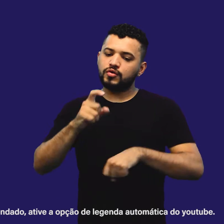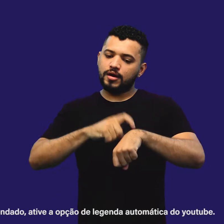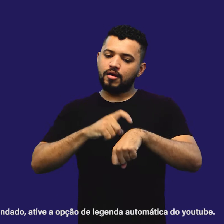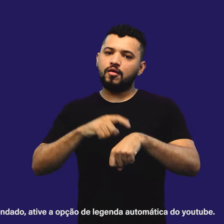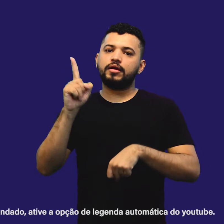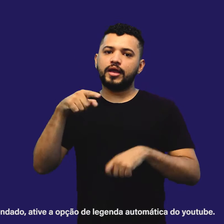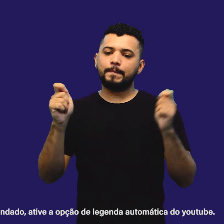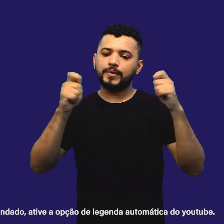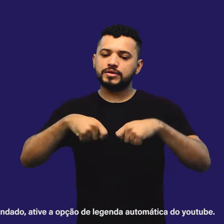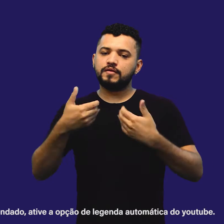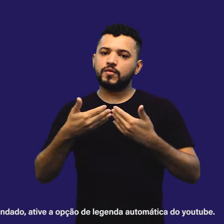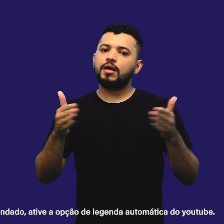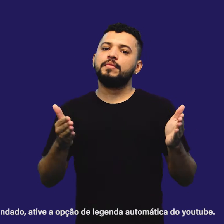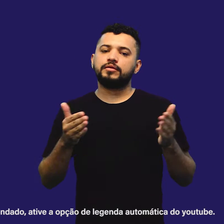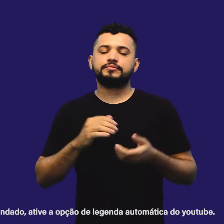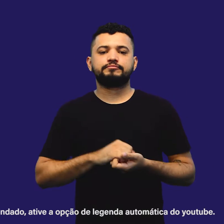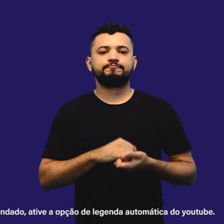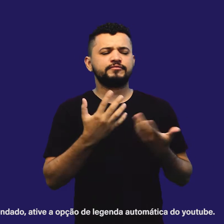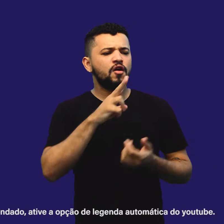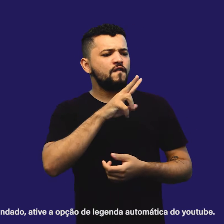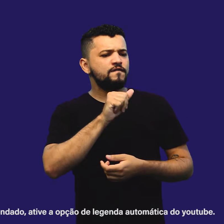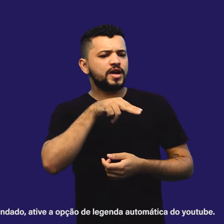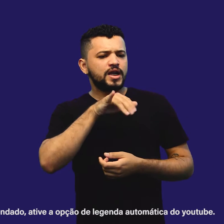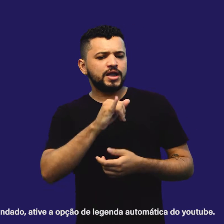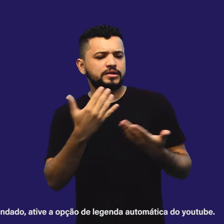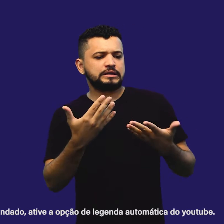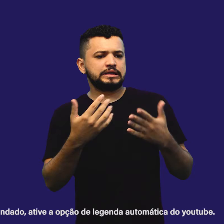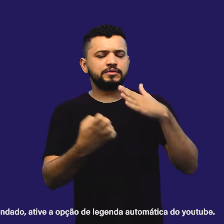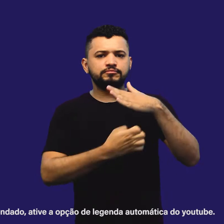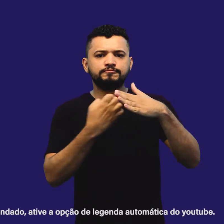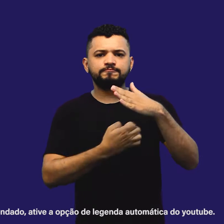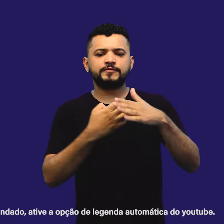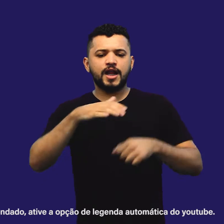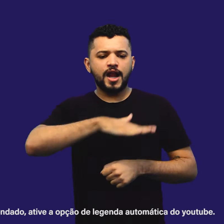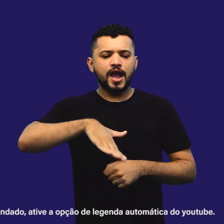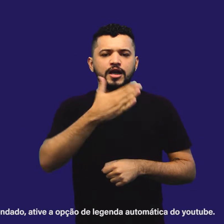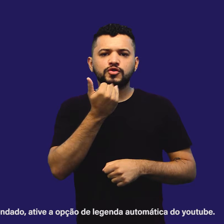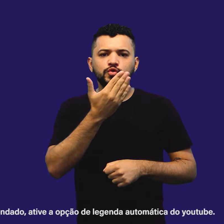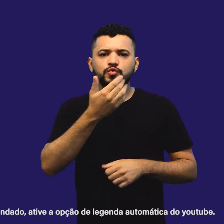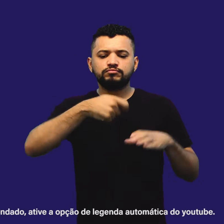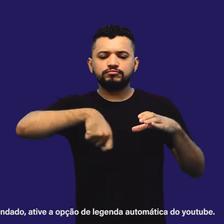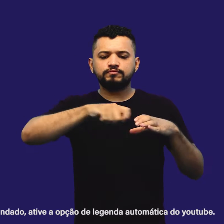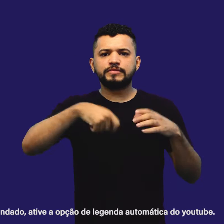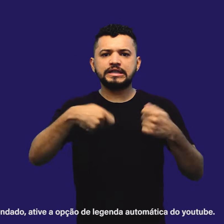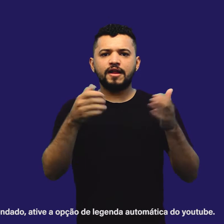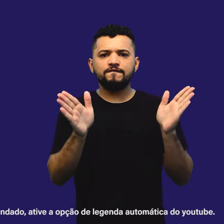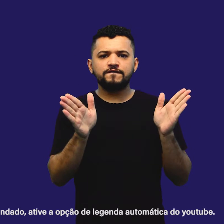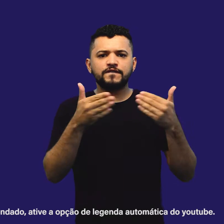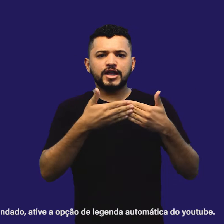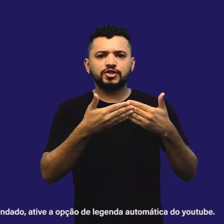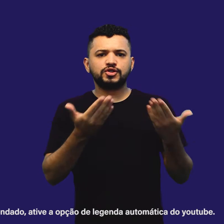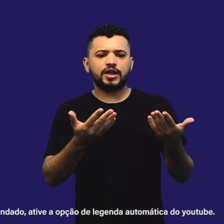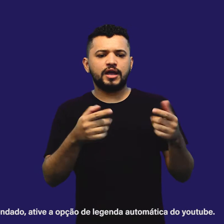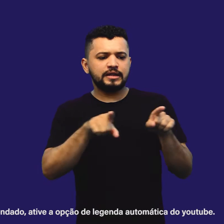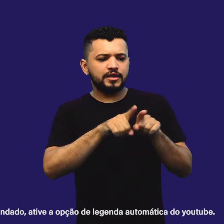né? Vani, essa realidade de muitos empreendedores do segmento de gastronomia precisando fechar foi algo